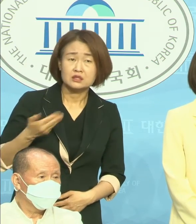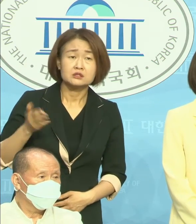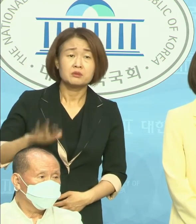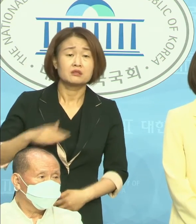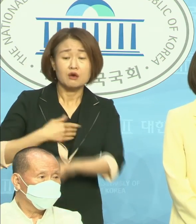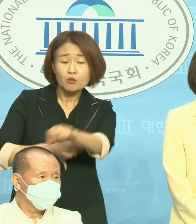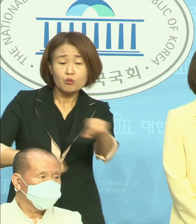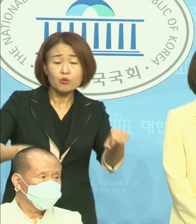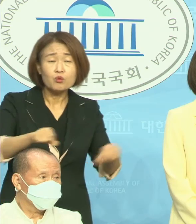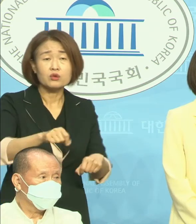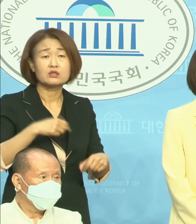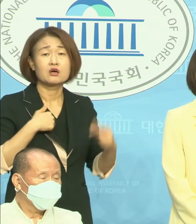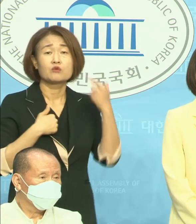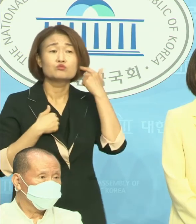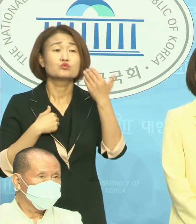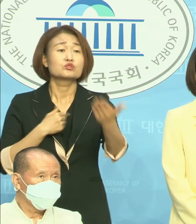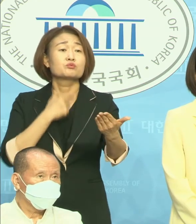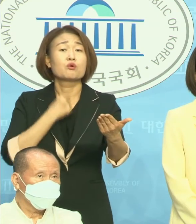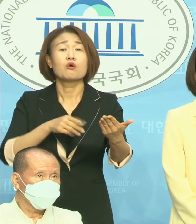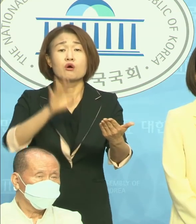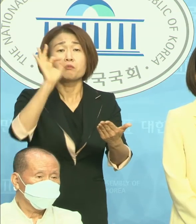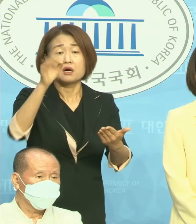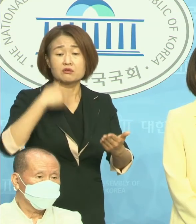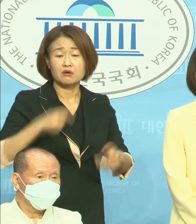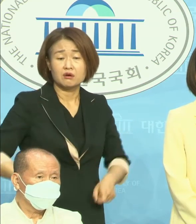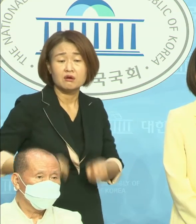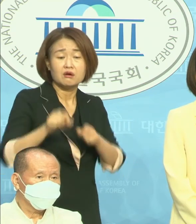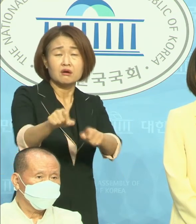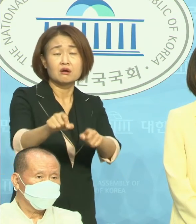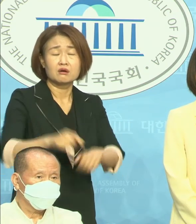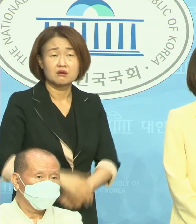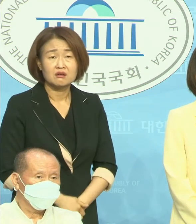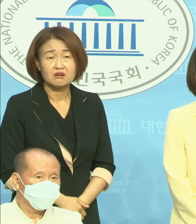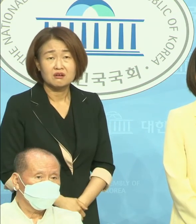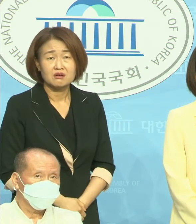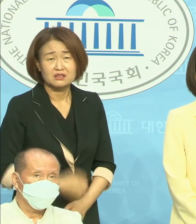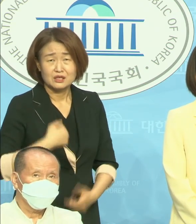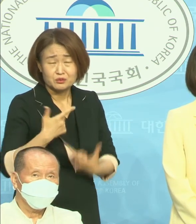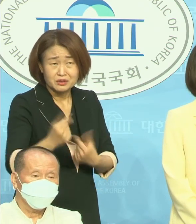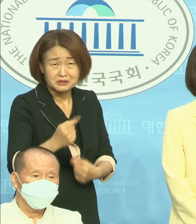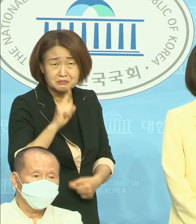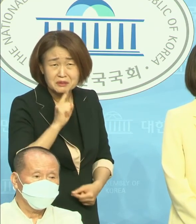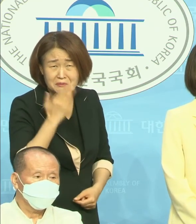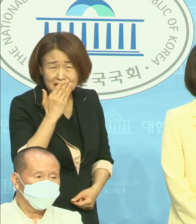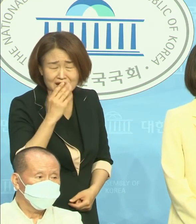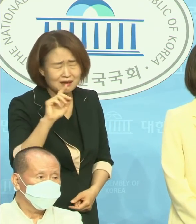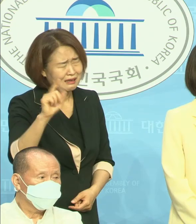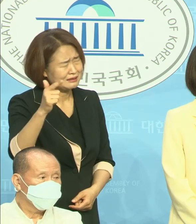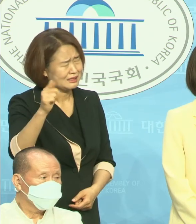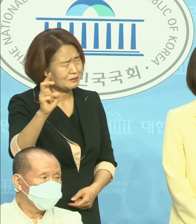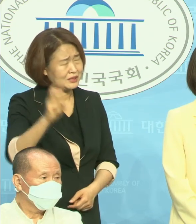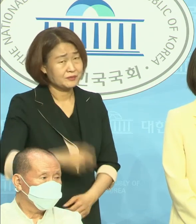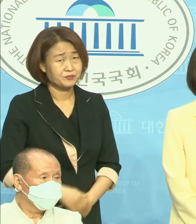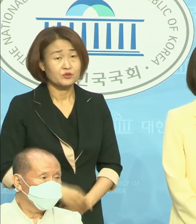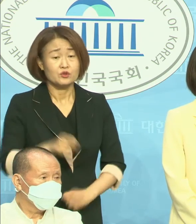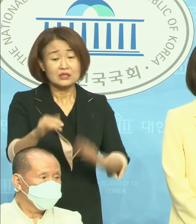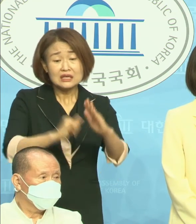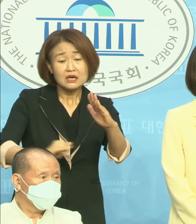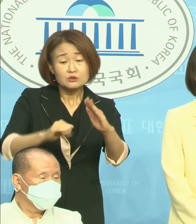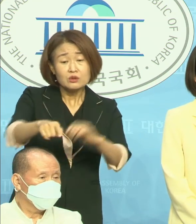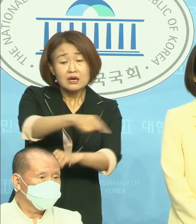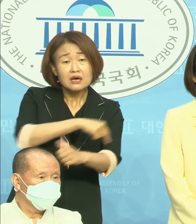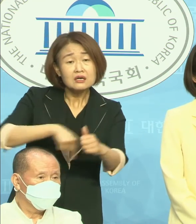말하고 싶다 당신이 당사자 반면 그렇게 말하지 않을 것이라고 그들을 가족 중에